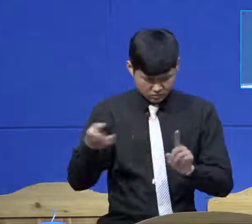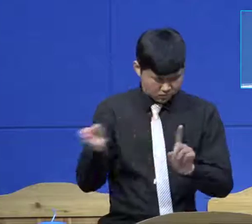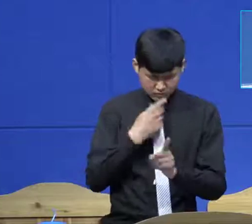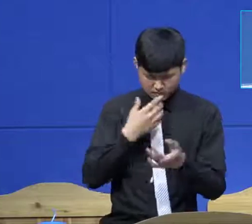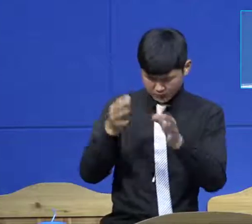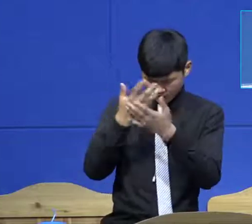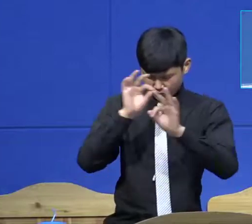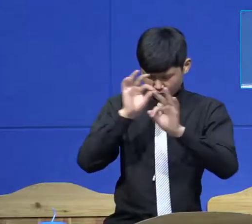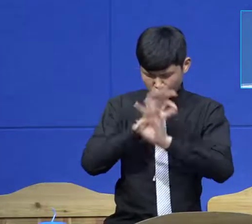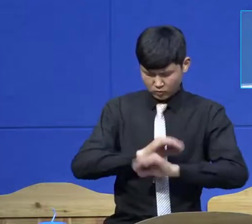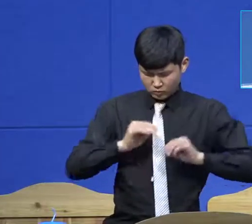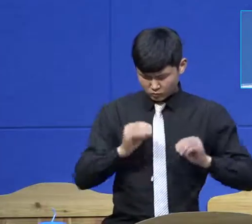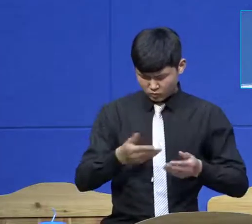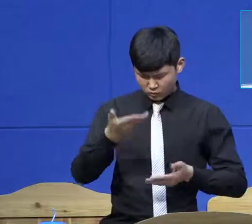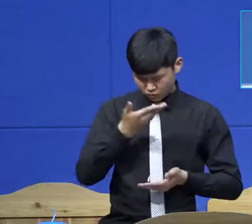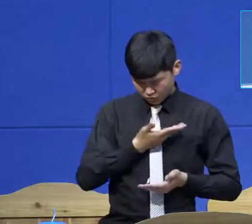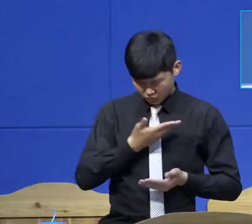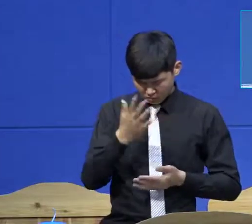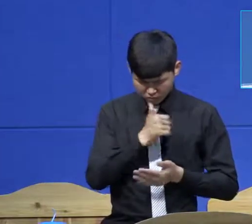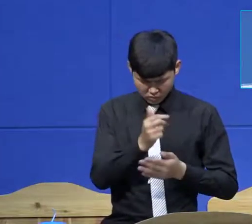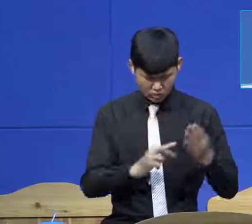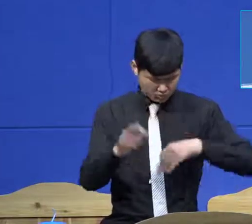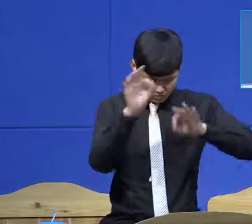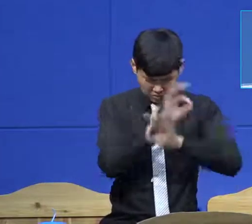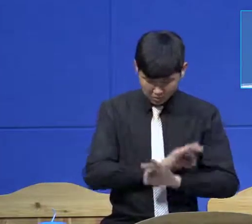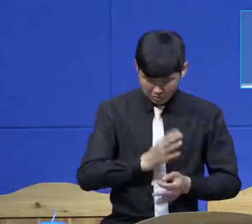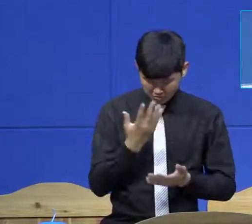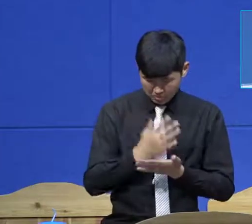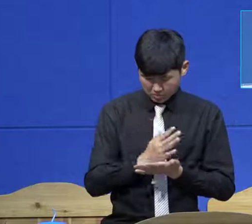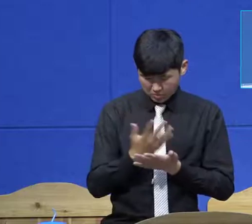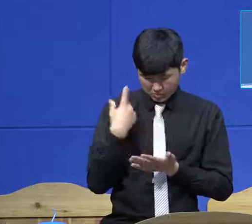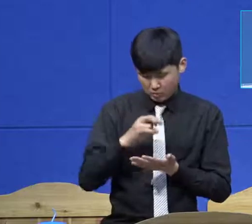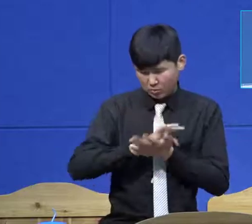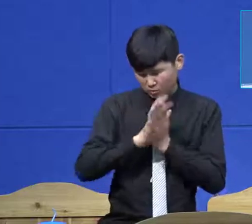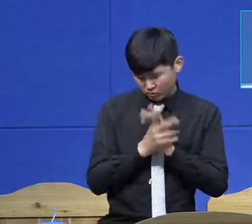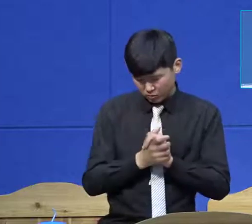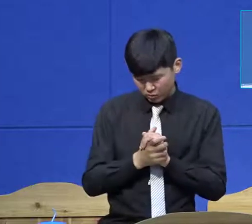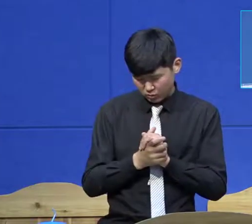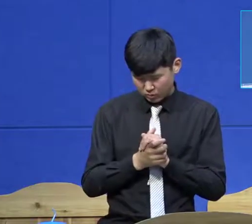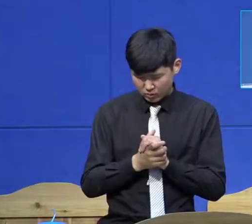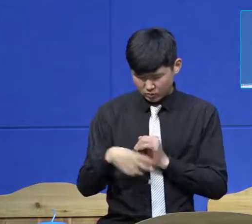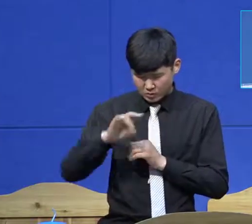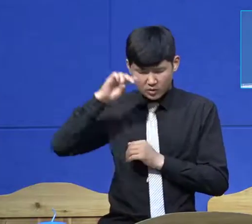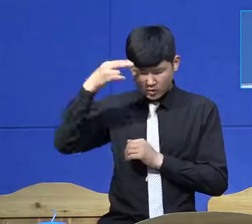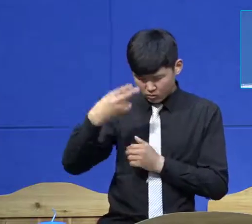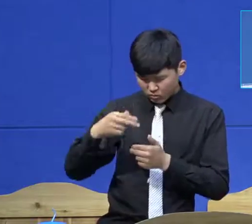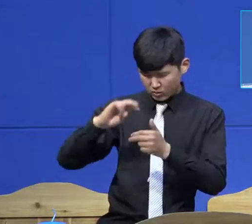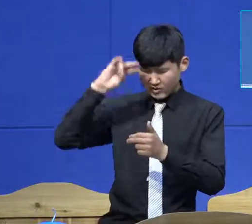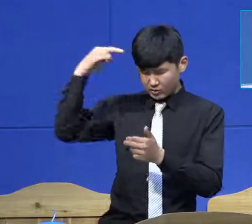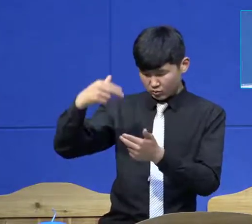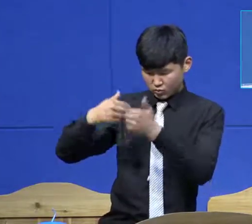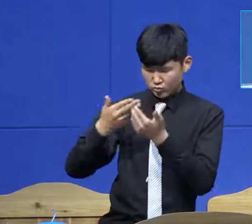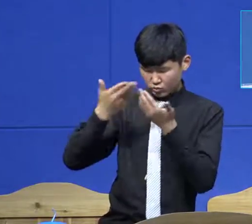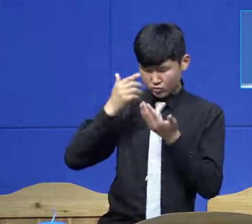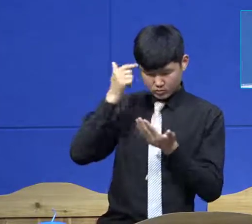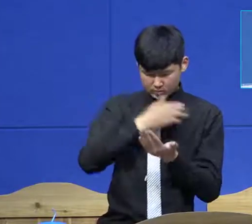Бидний зүгээс хийсэн үйлсгүйгээр бидний зүвтгэж өгсөн нэгүсэл тань чин сэтгэлээсээ талархаж байна. Мөнх ам,